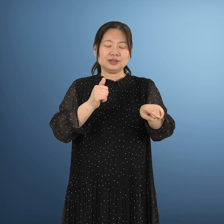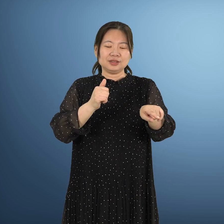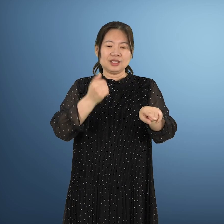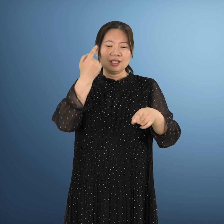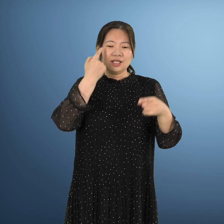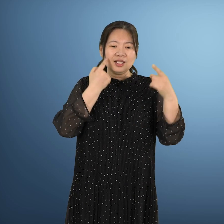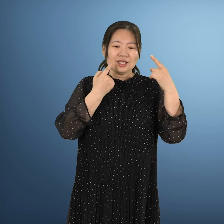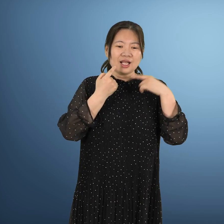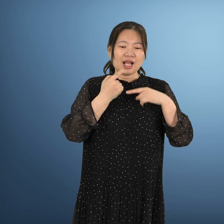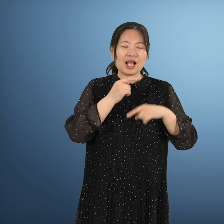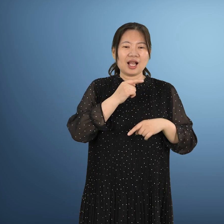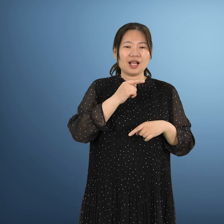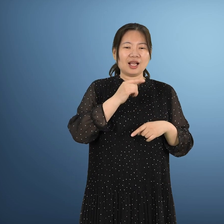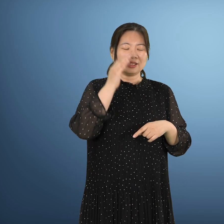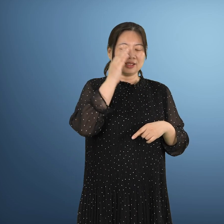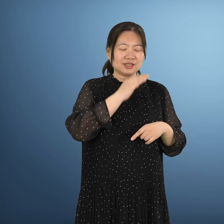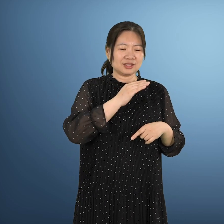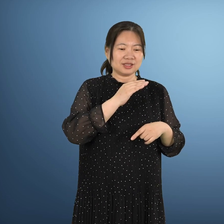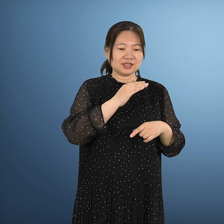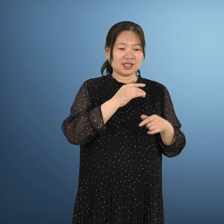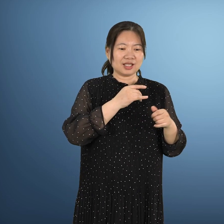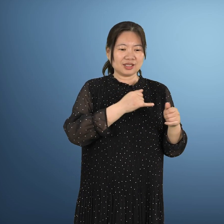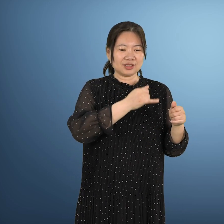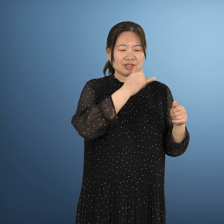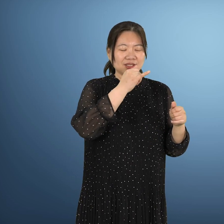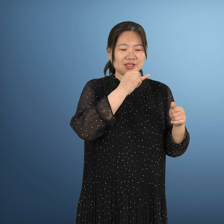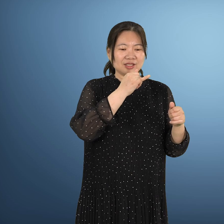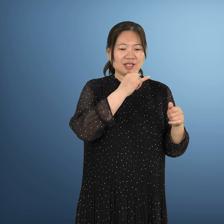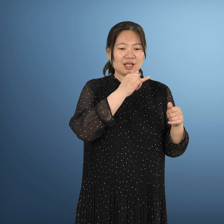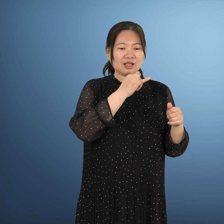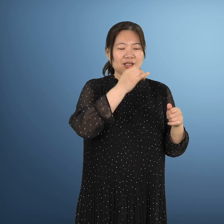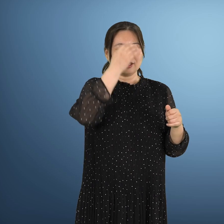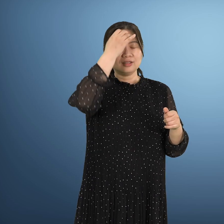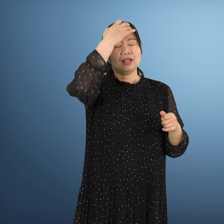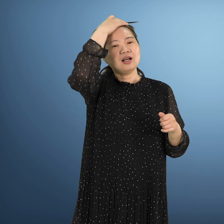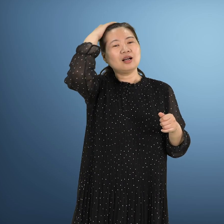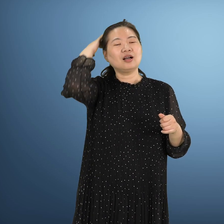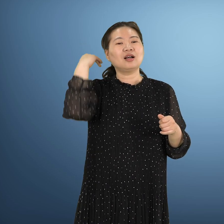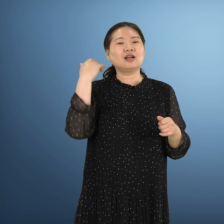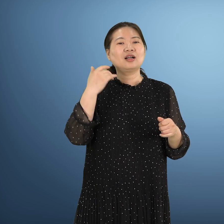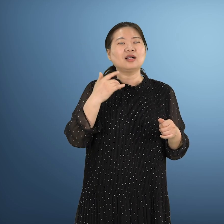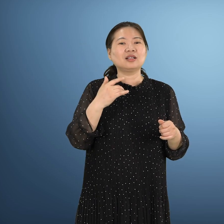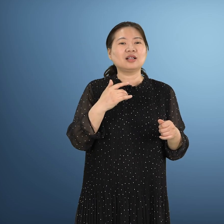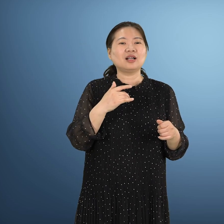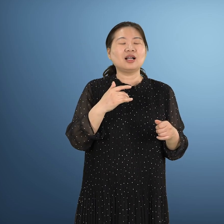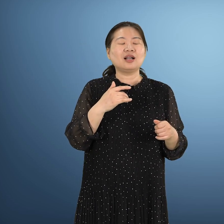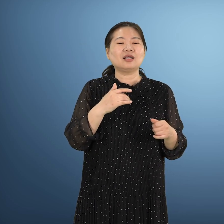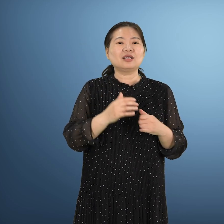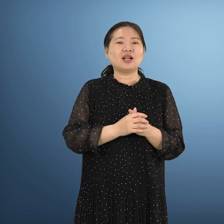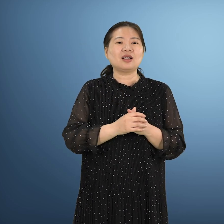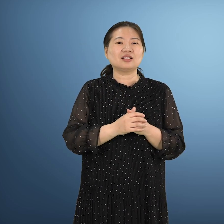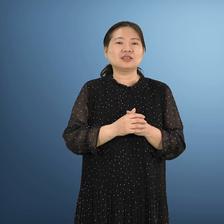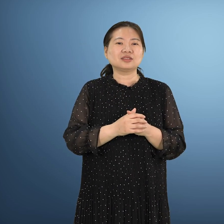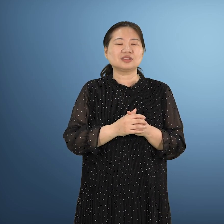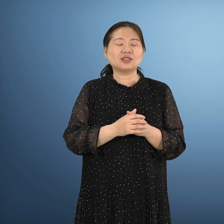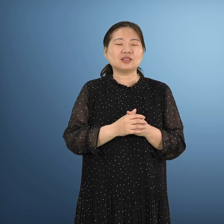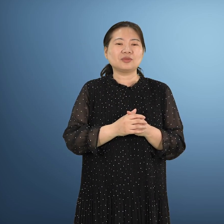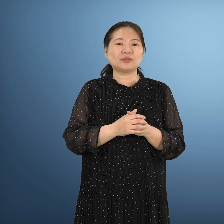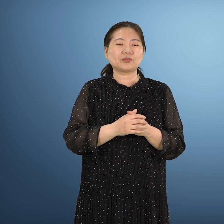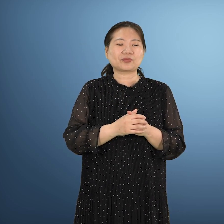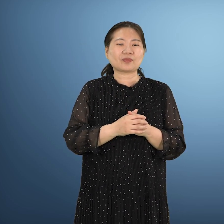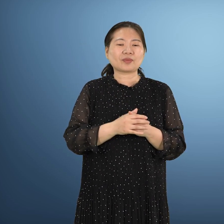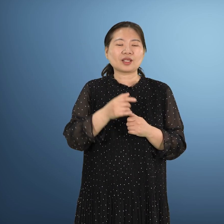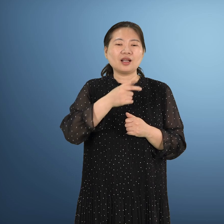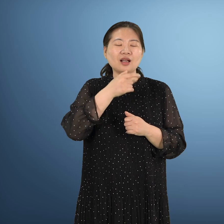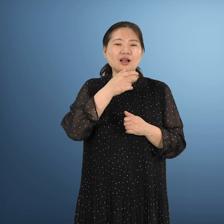악인과 선인에게 비추시며 비를 의로운 자와 불의한 자에게 내려 주심이라. 여기 의로운